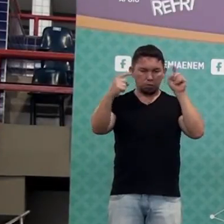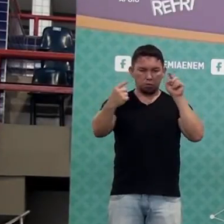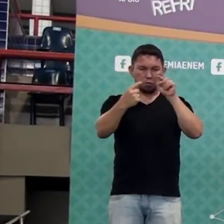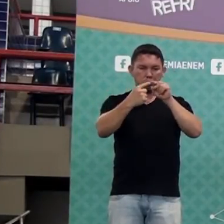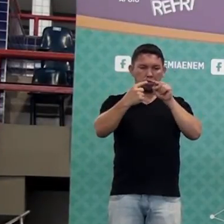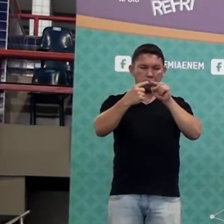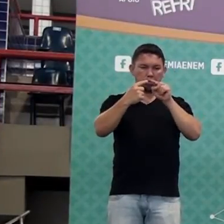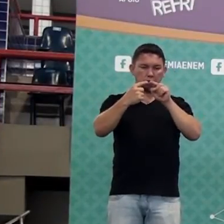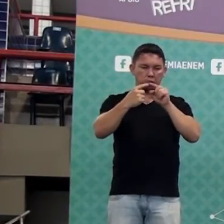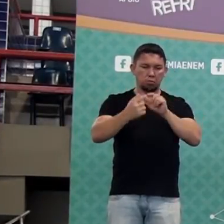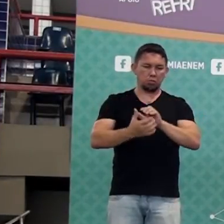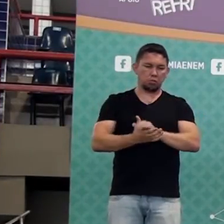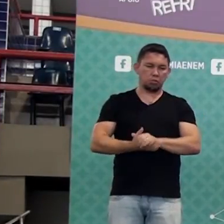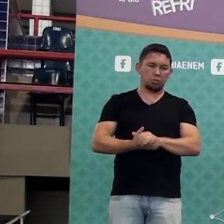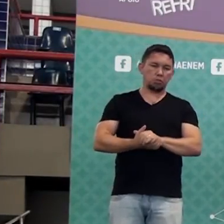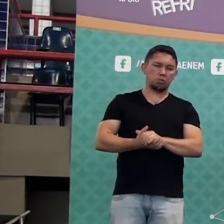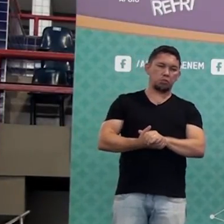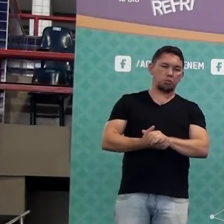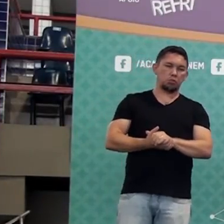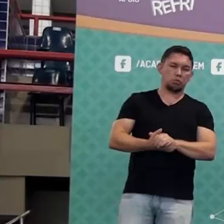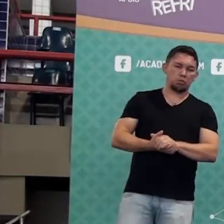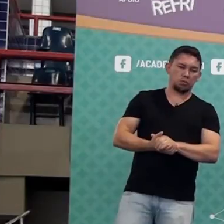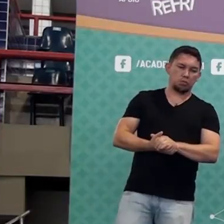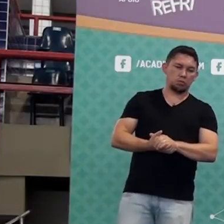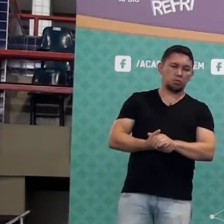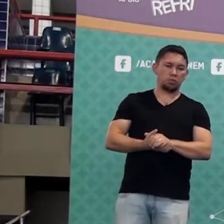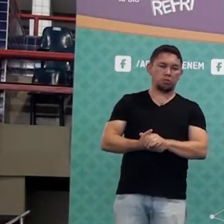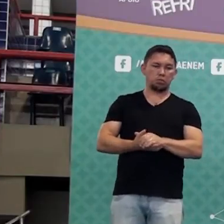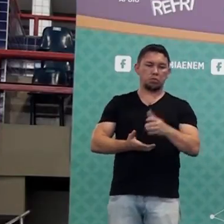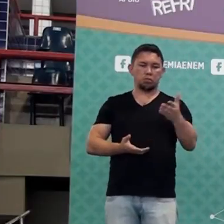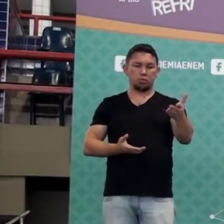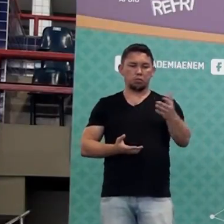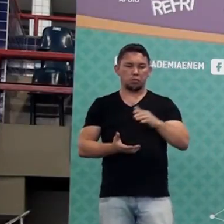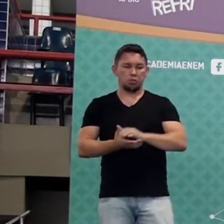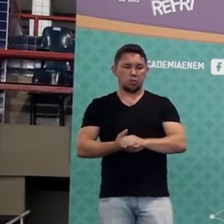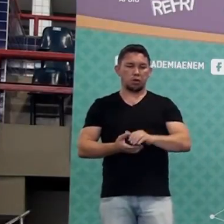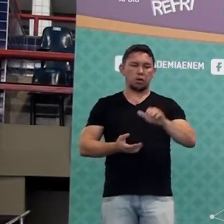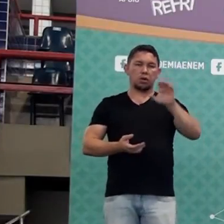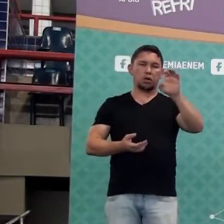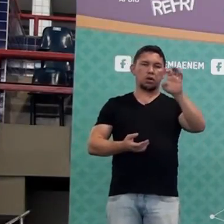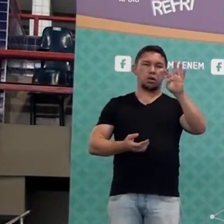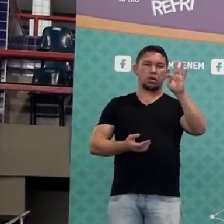forma adequada, tá? Não tá passando não aqui, ó.